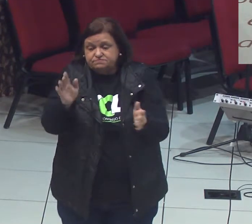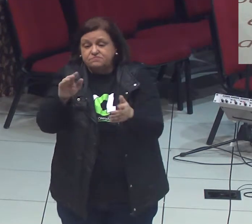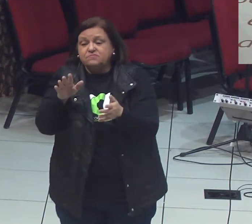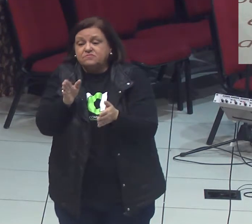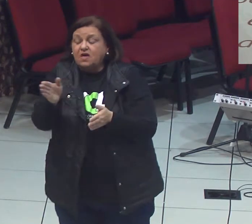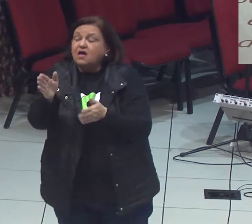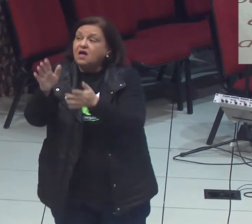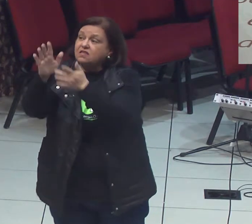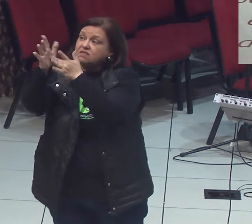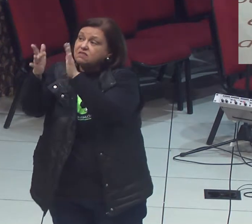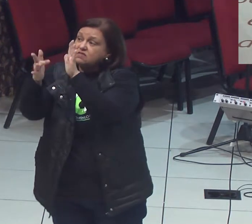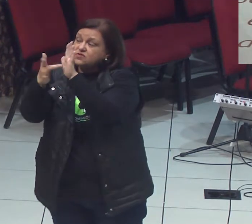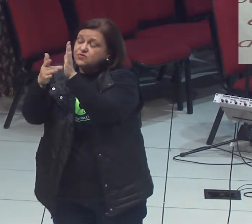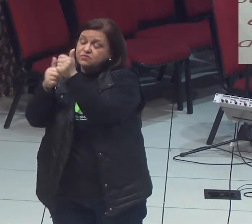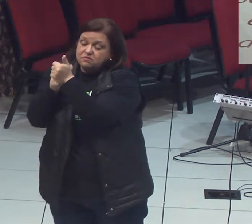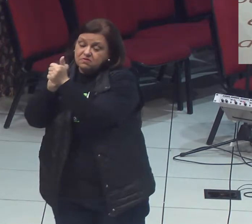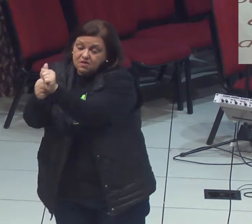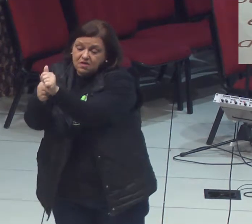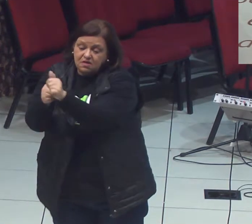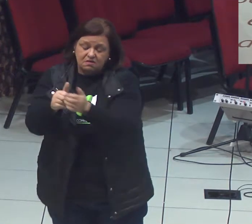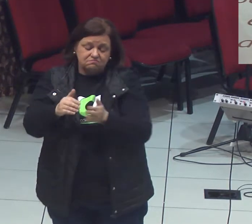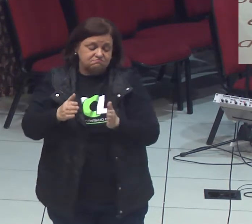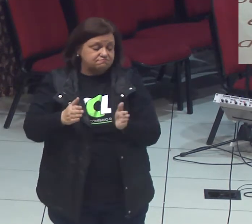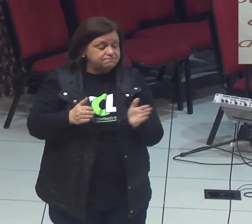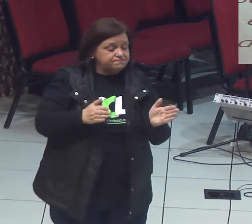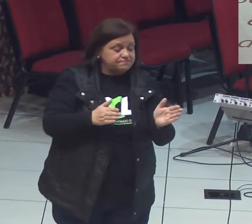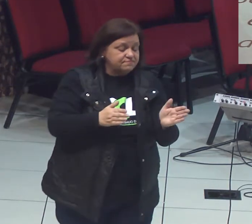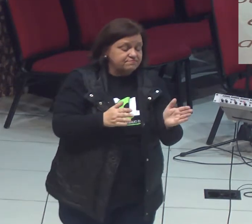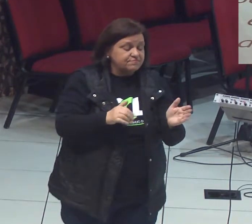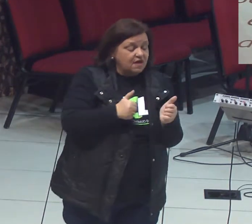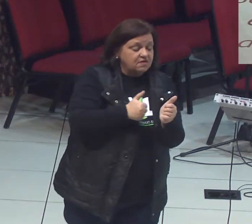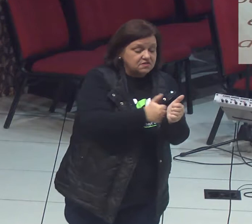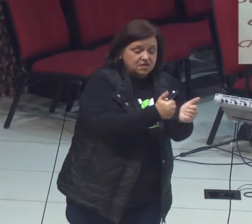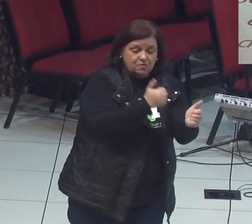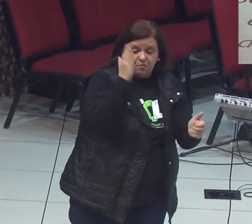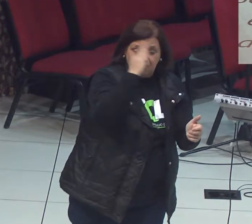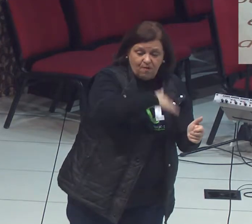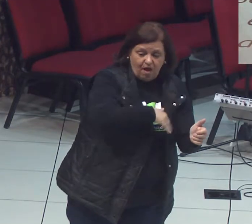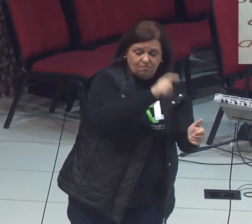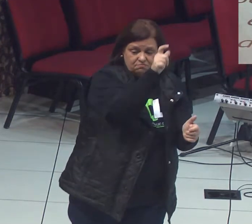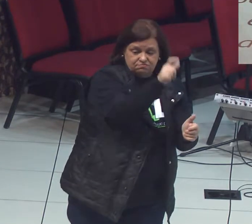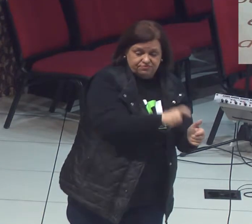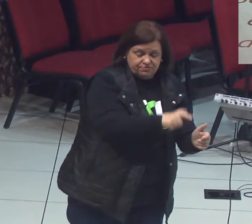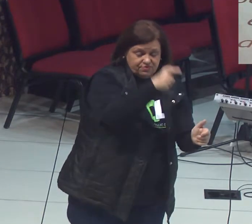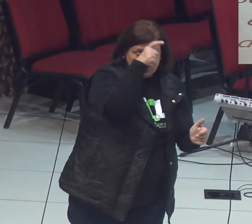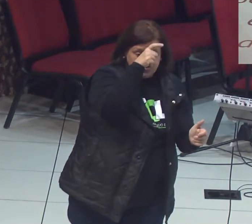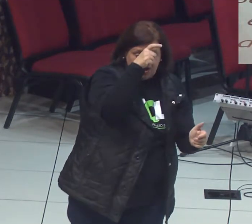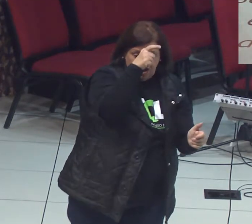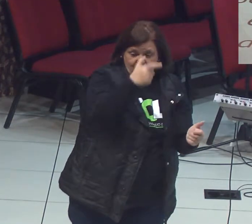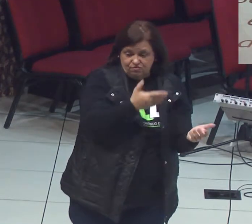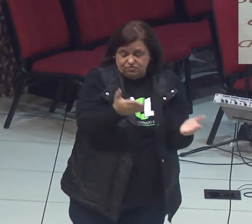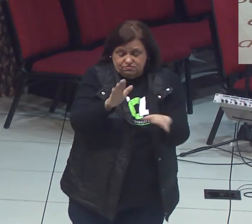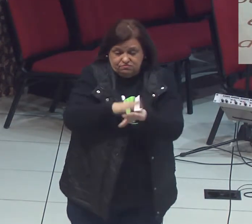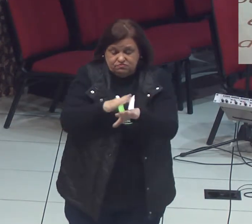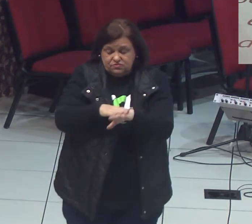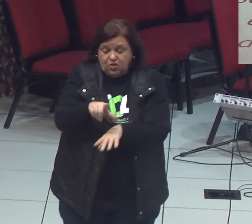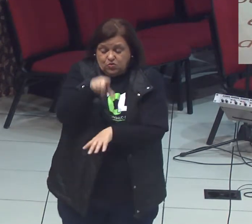contra, principalmente contra, né, vão ser condenados. Isso é